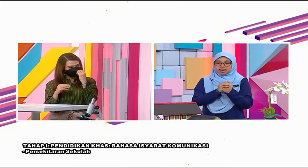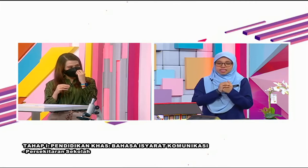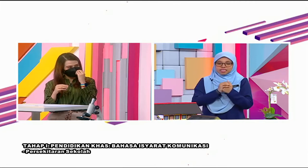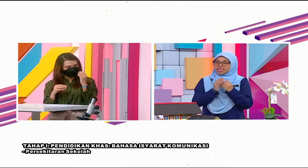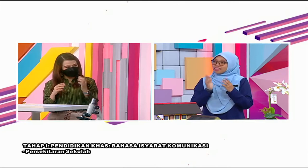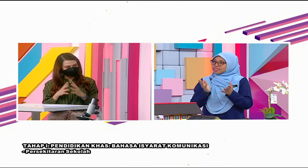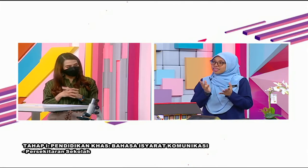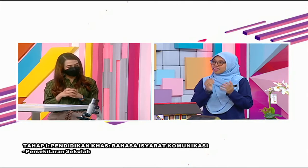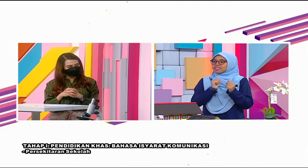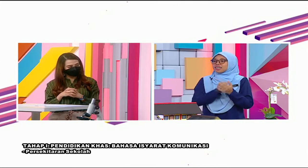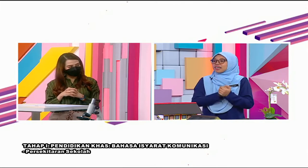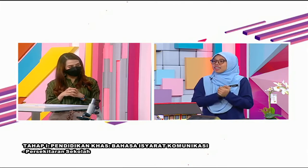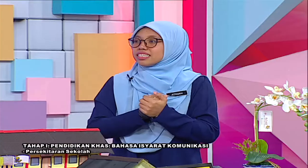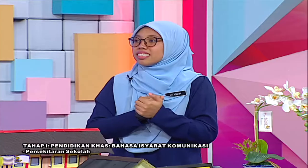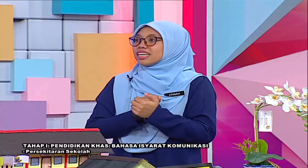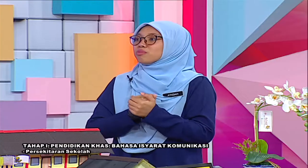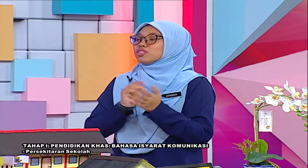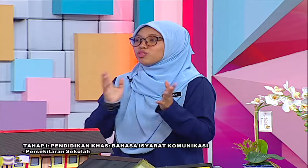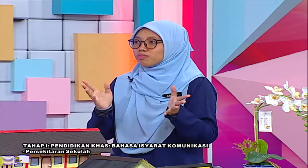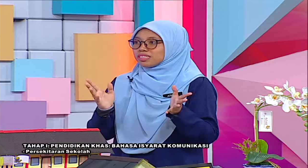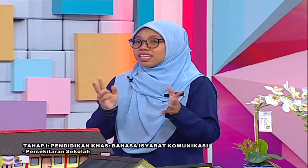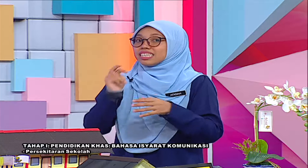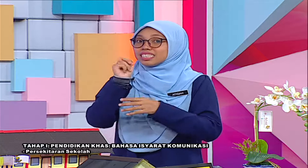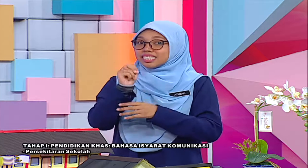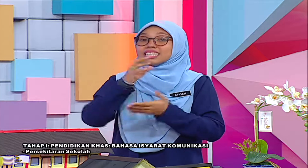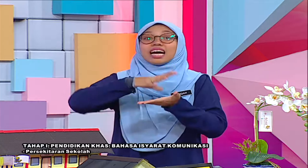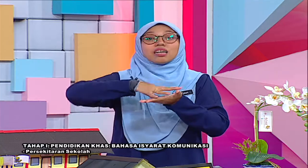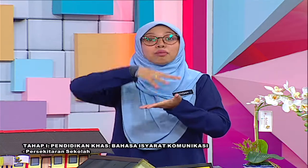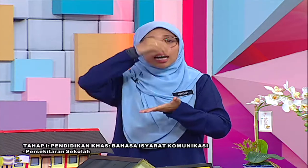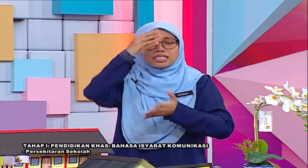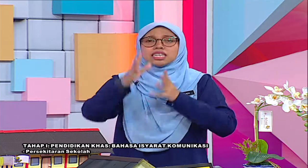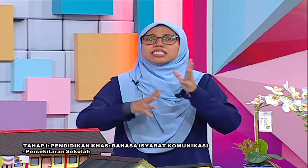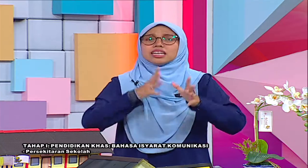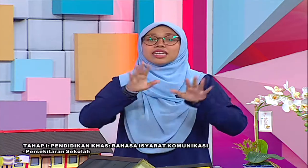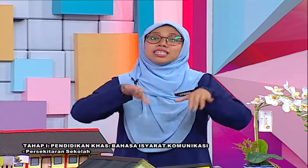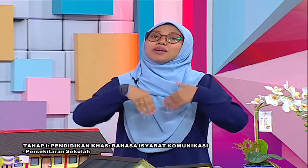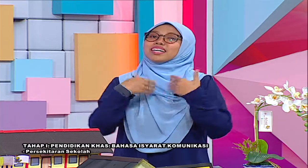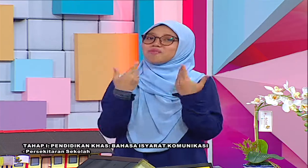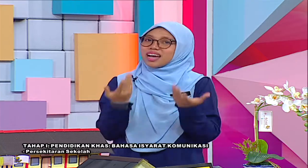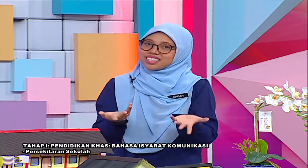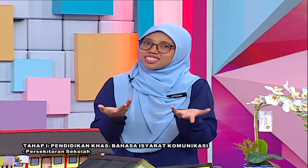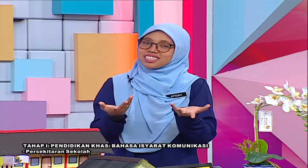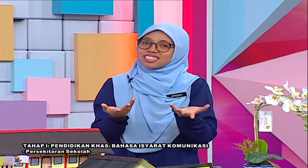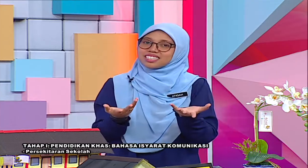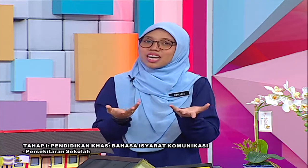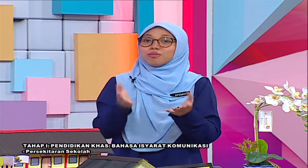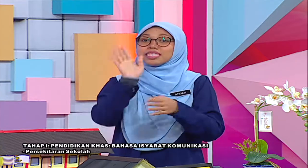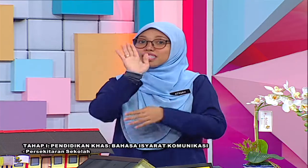ada kantin dan kita ada pusat sumber. Nanti kita akan belajar isyarat dia bagaimana. Mesti kena